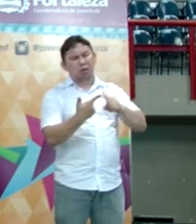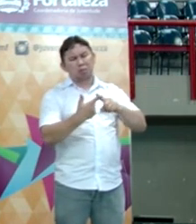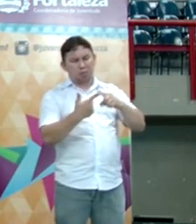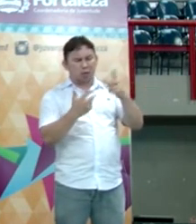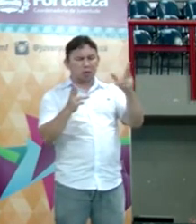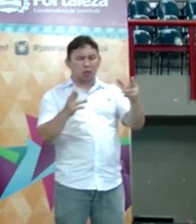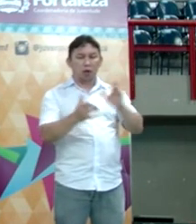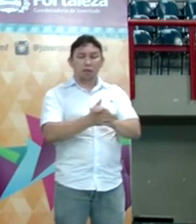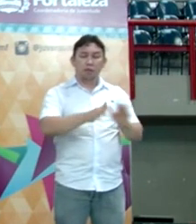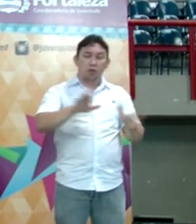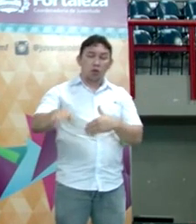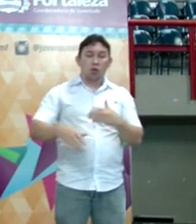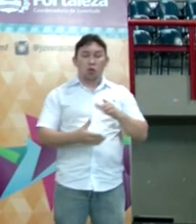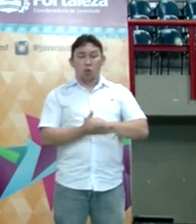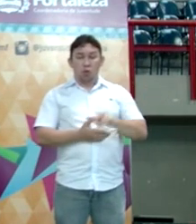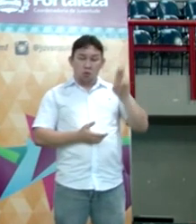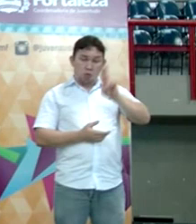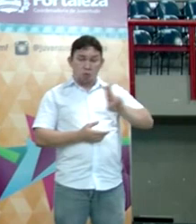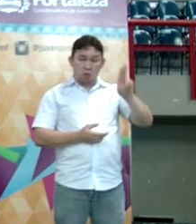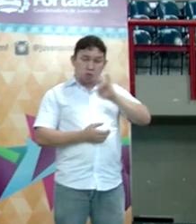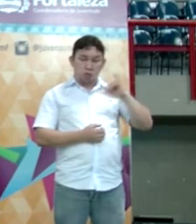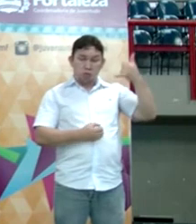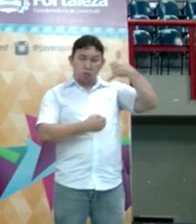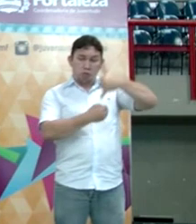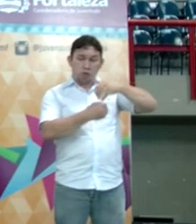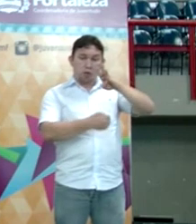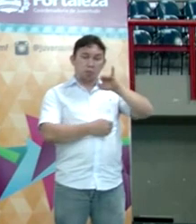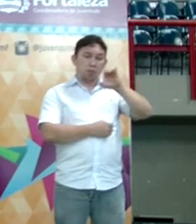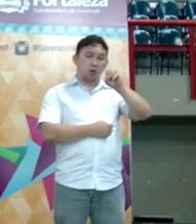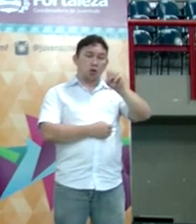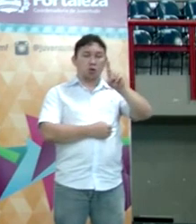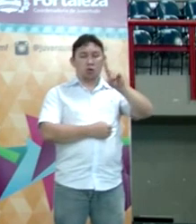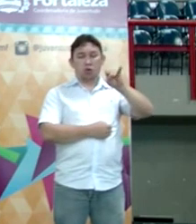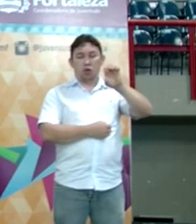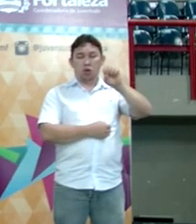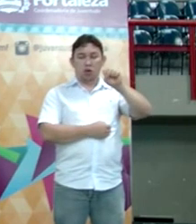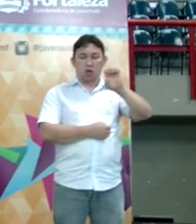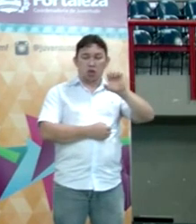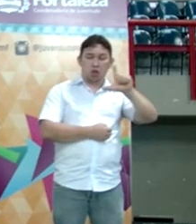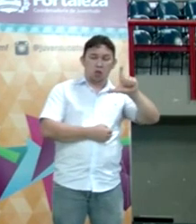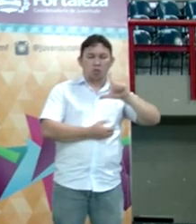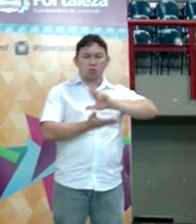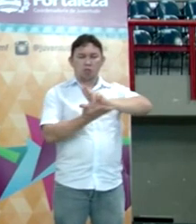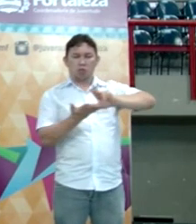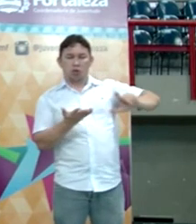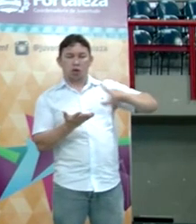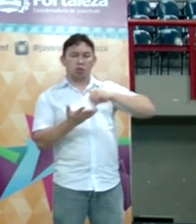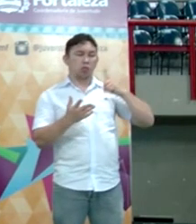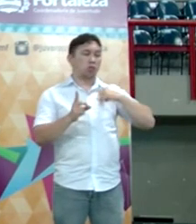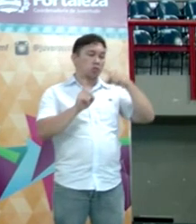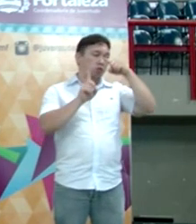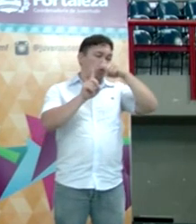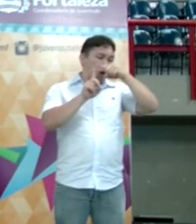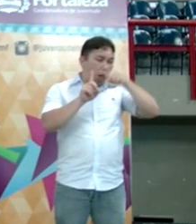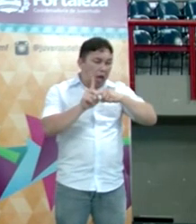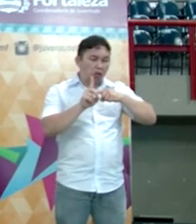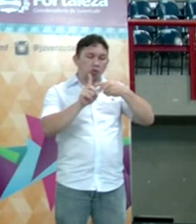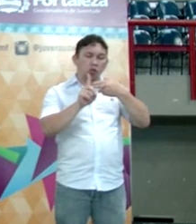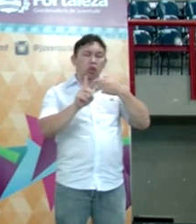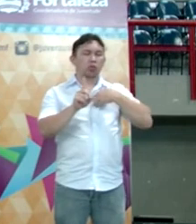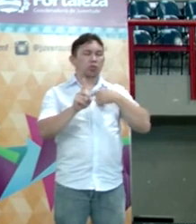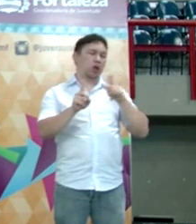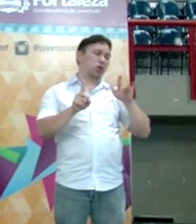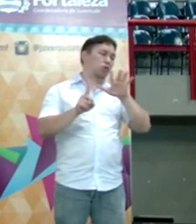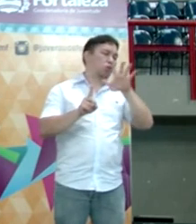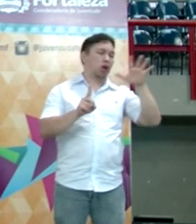assim, ó. O uso de biodiesel gera uma série de efeitos ambientais, tais como a redução da emissão de gases do